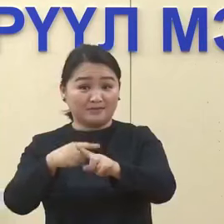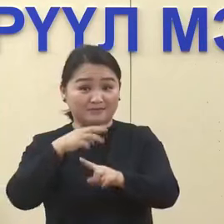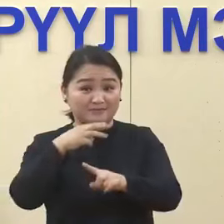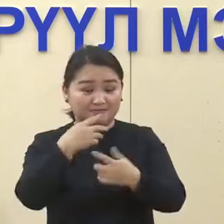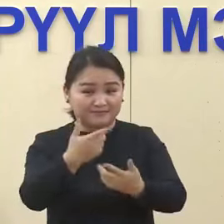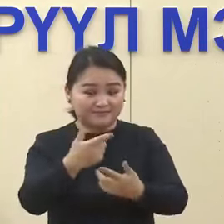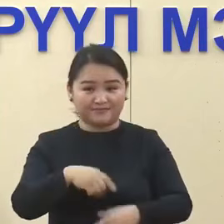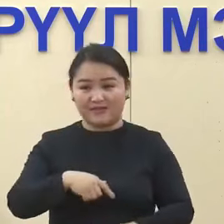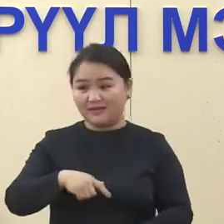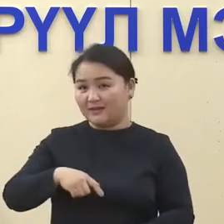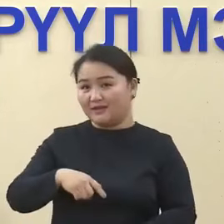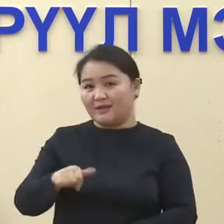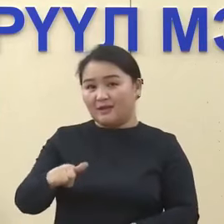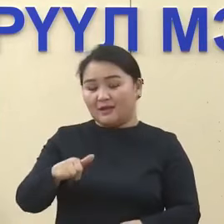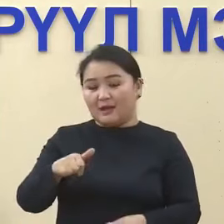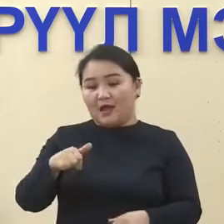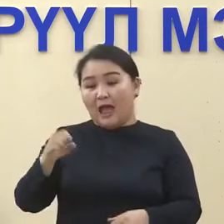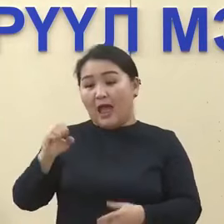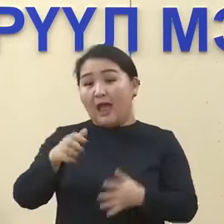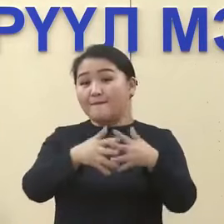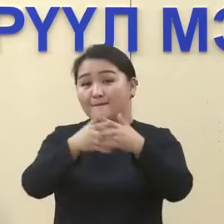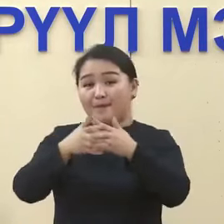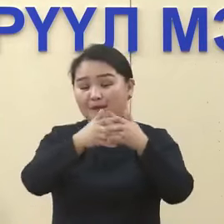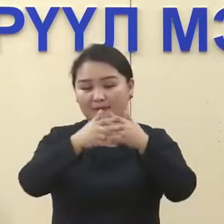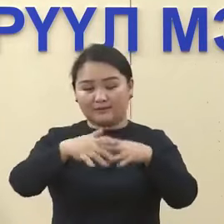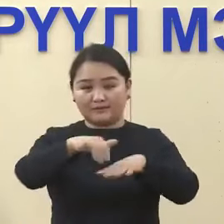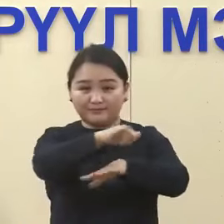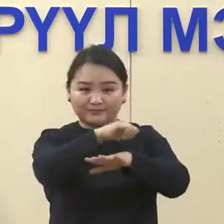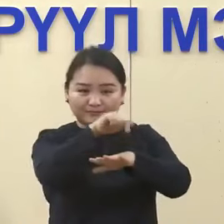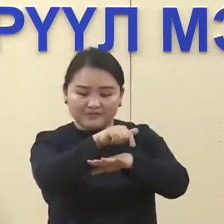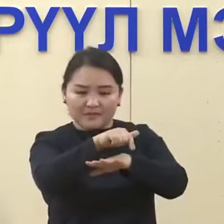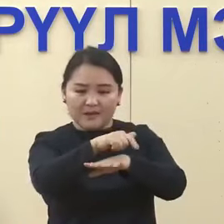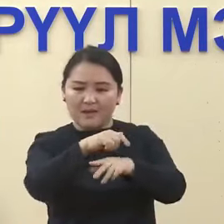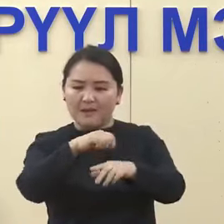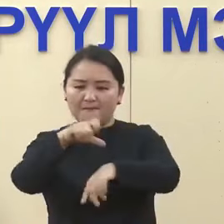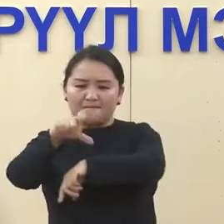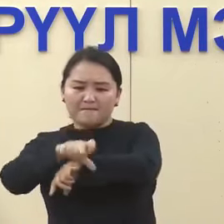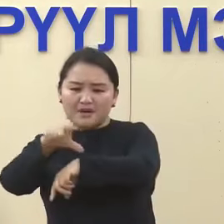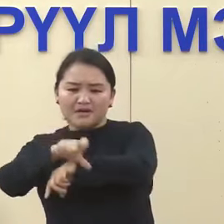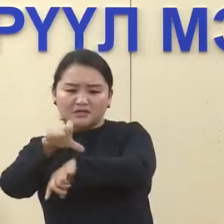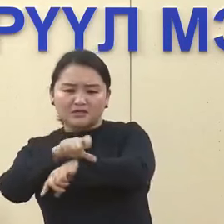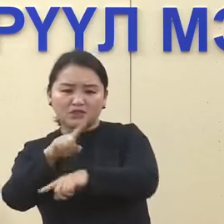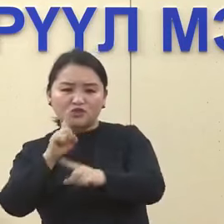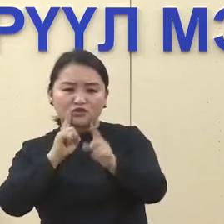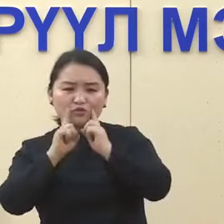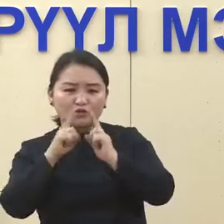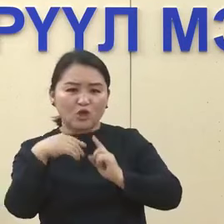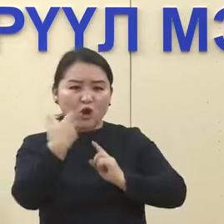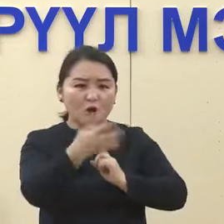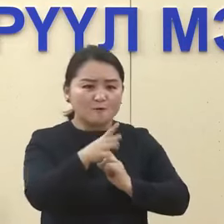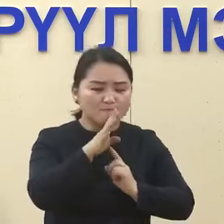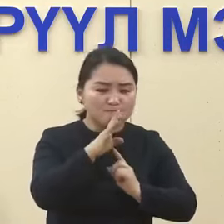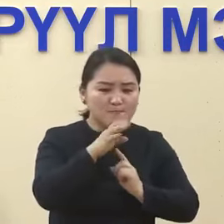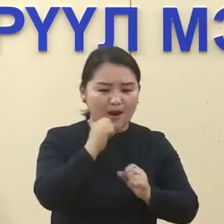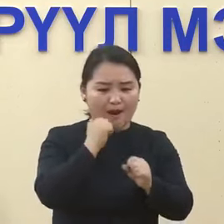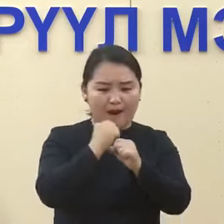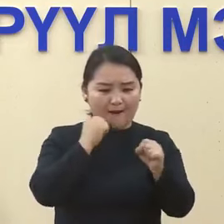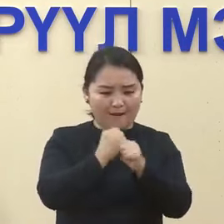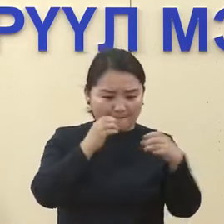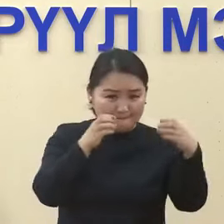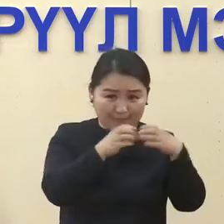шинэ коронавирусын халдвартай тэмцэх асуудлаар мэрэгжлийн зөвлөгөө өгөх чиг үүрэг бүхий ажлын